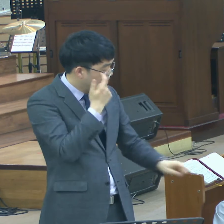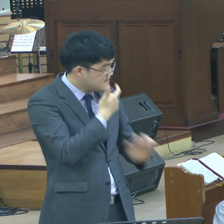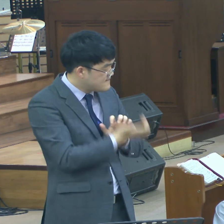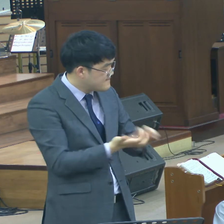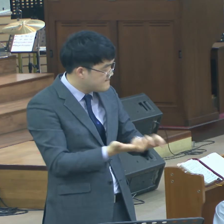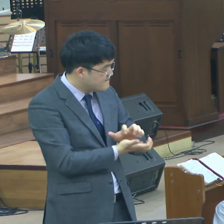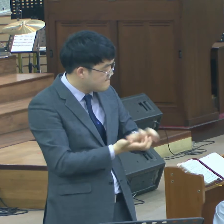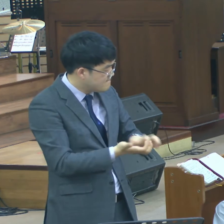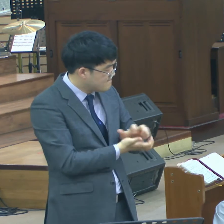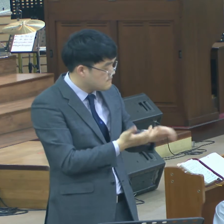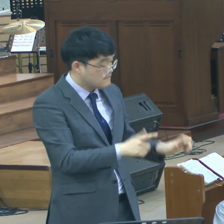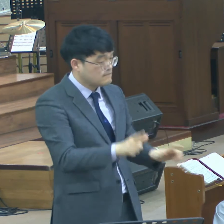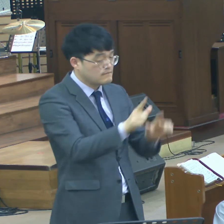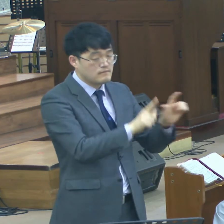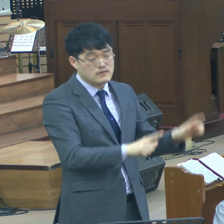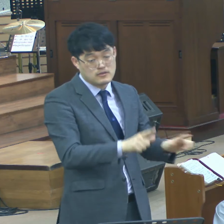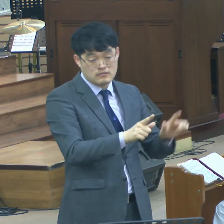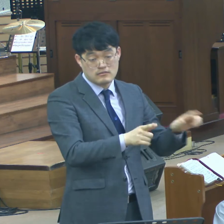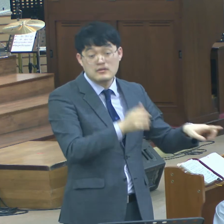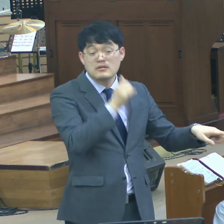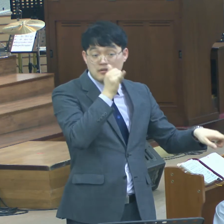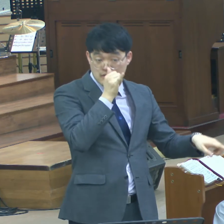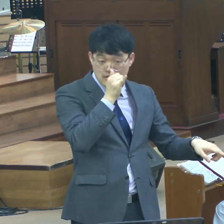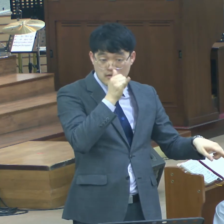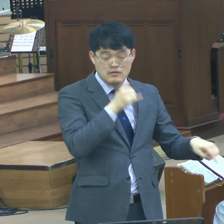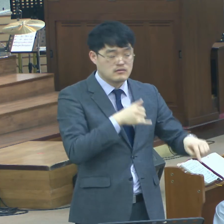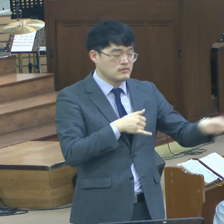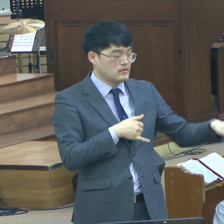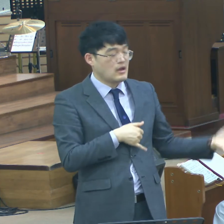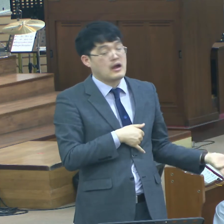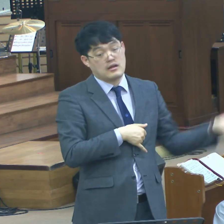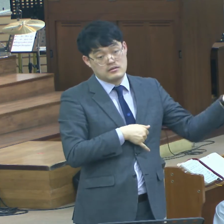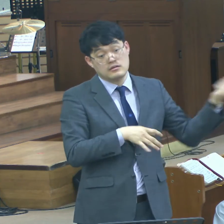식의 태도를 보일 때는 용서하기가 하나님께 어렵다는 거예요.